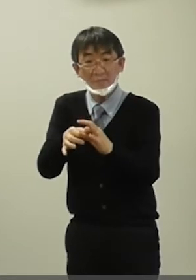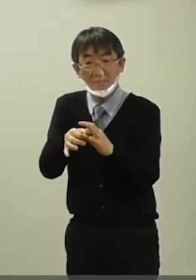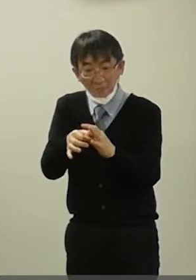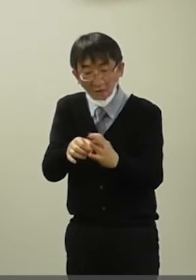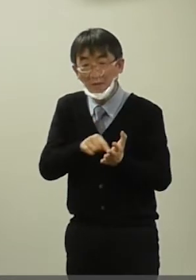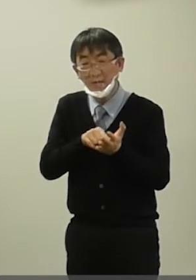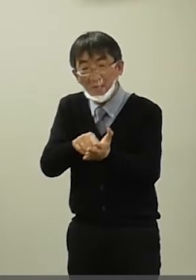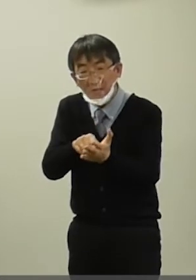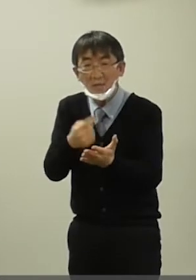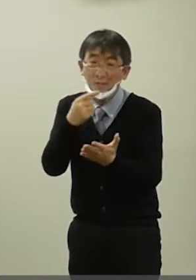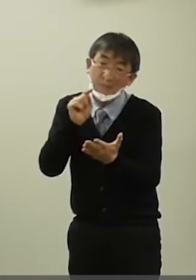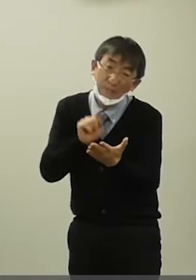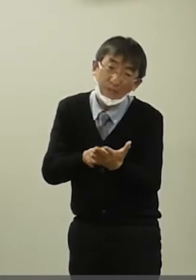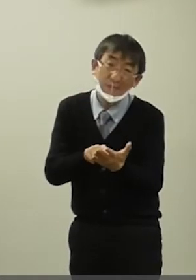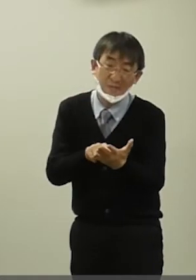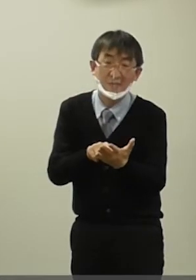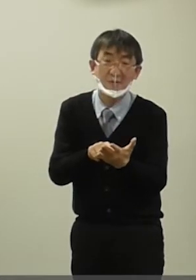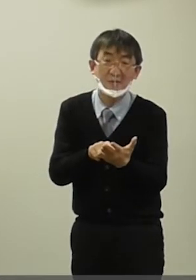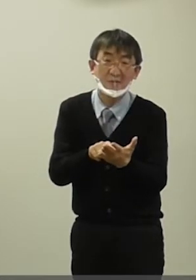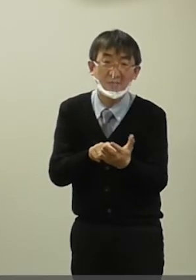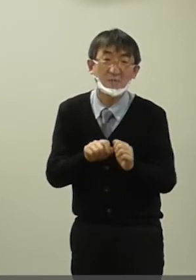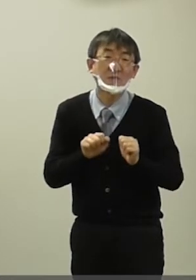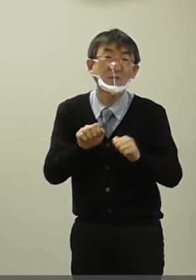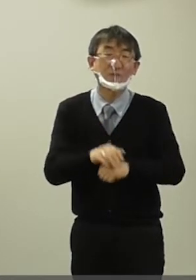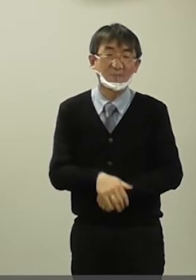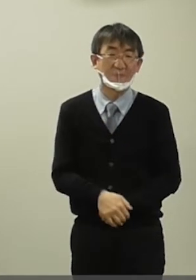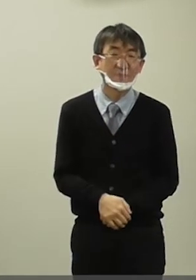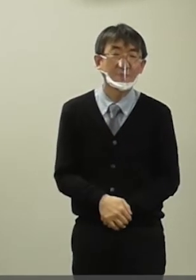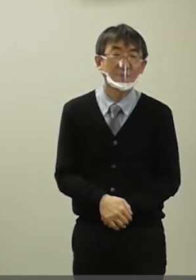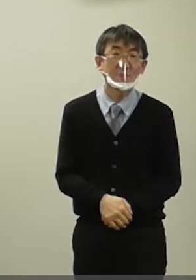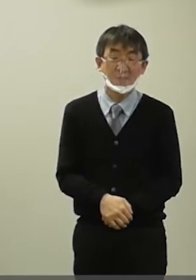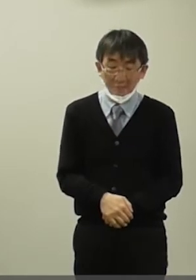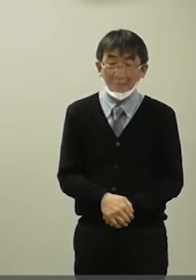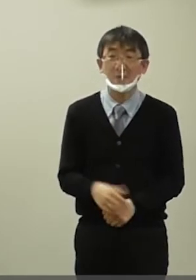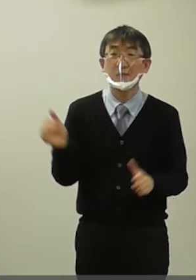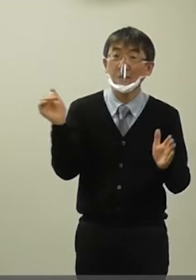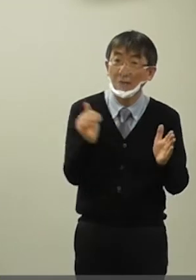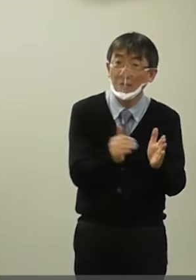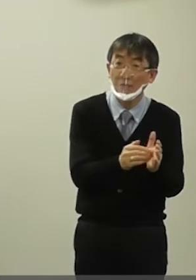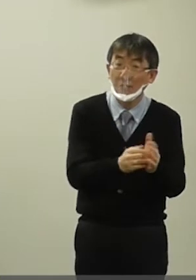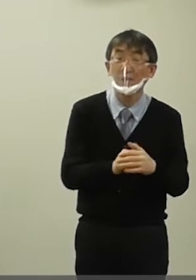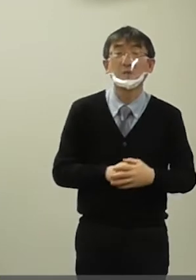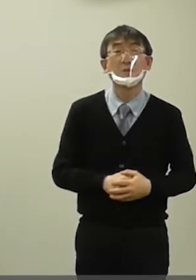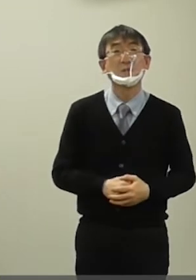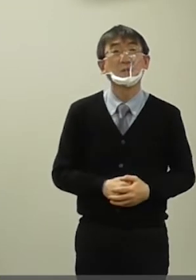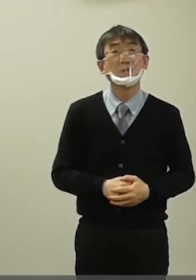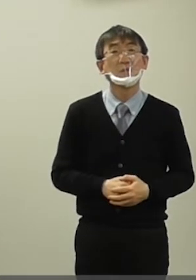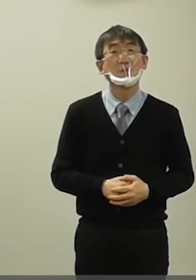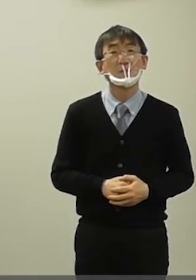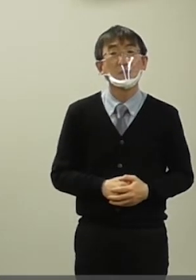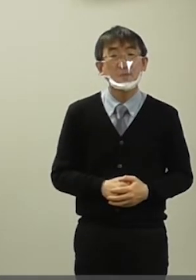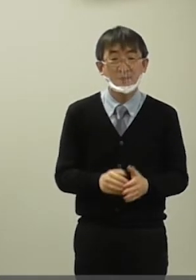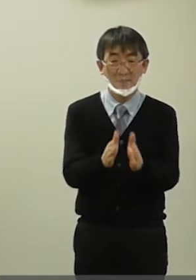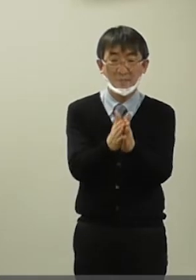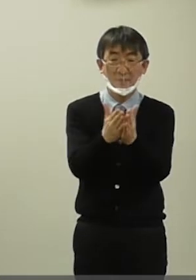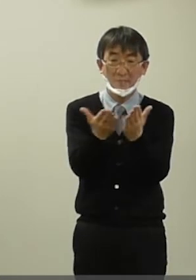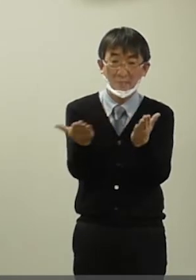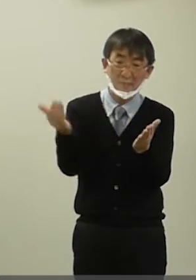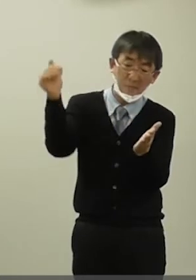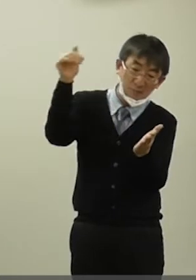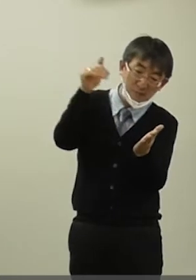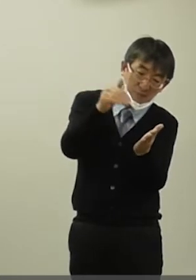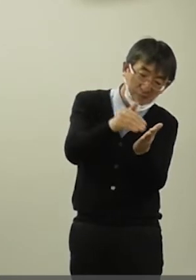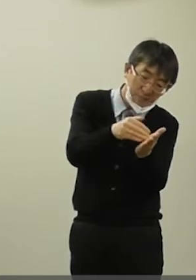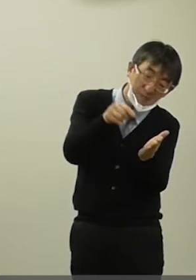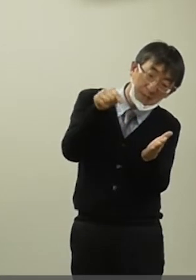ホームページをこれを上っていきたいとおもいます最後になりますけれど特にあの後ろの方のページのちょっとを